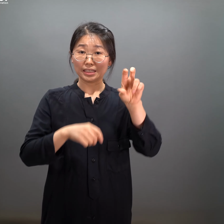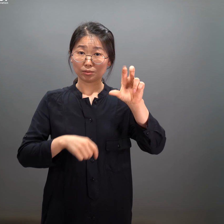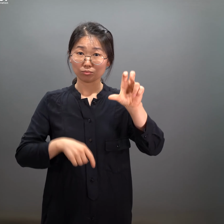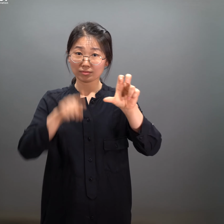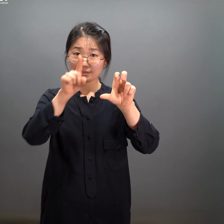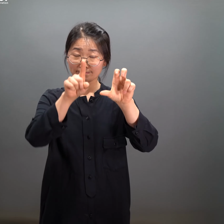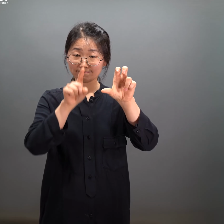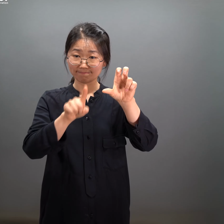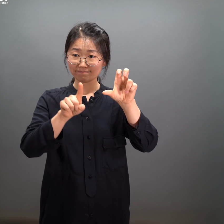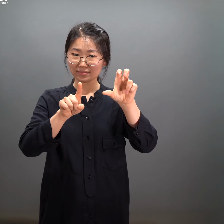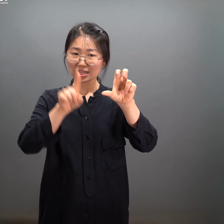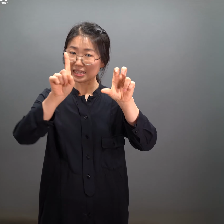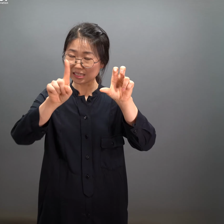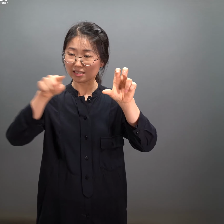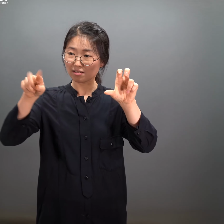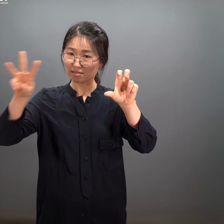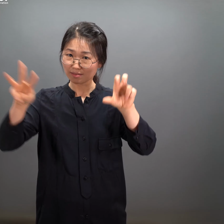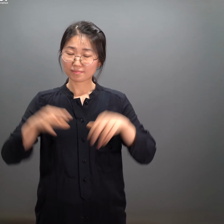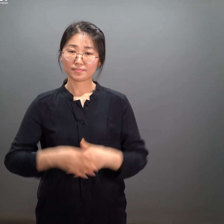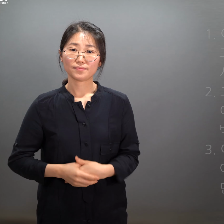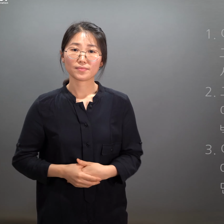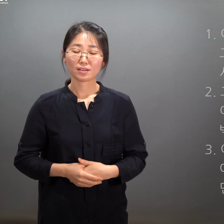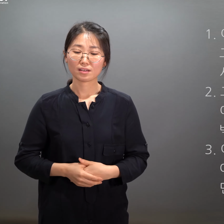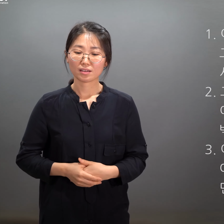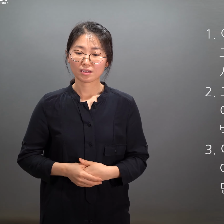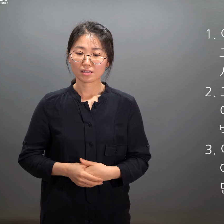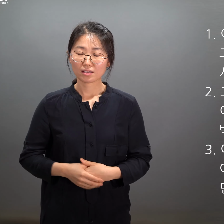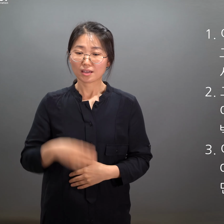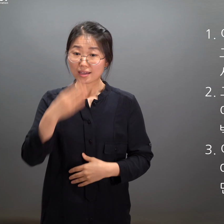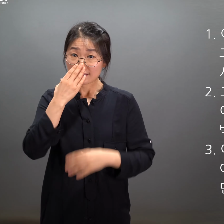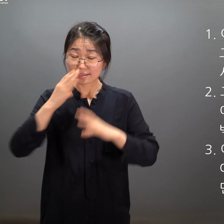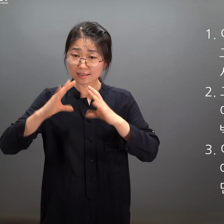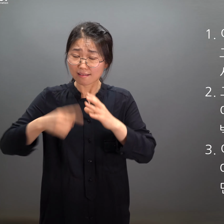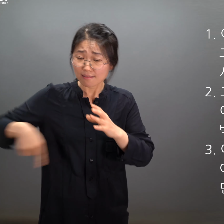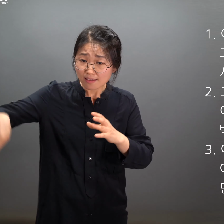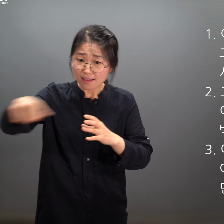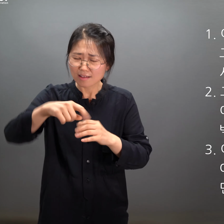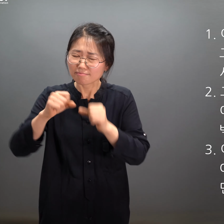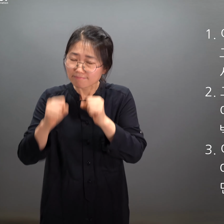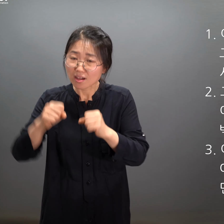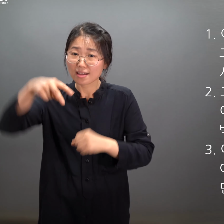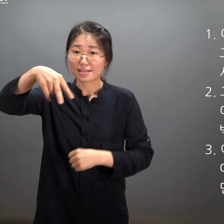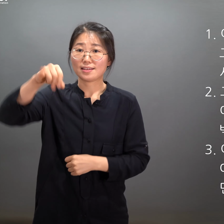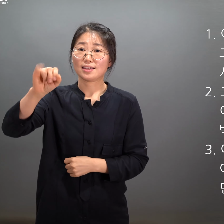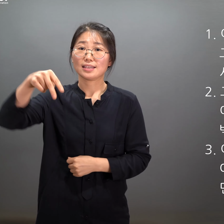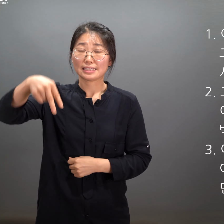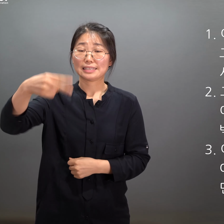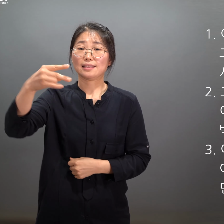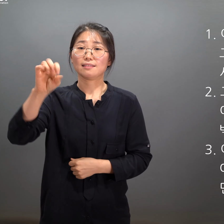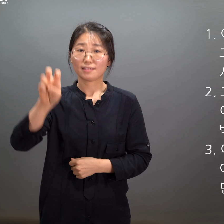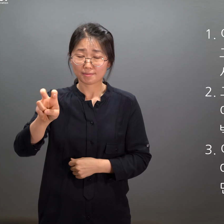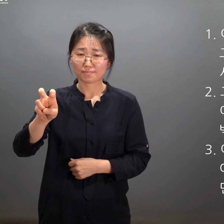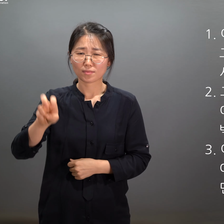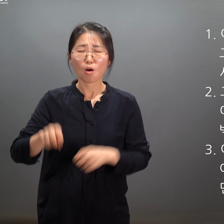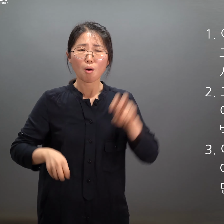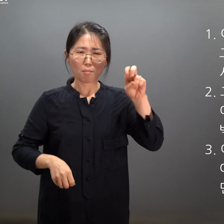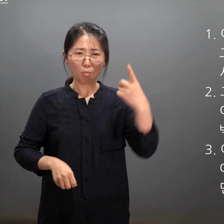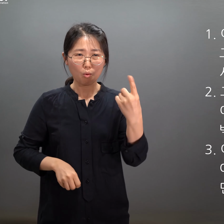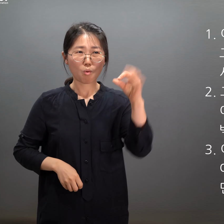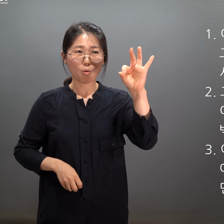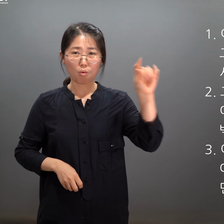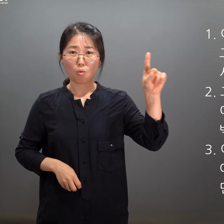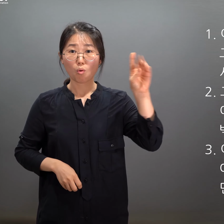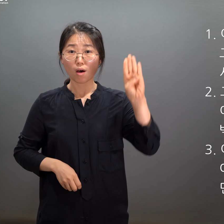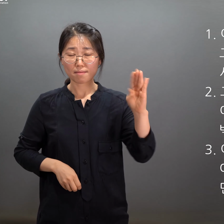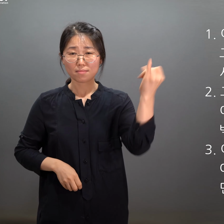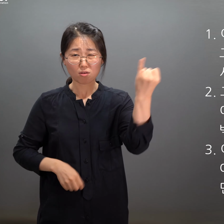1절부터 3절의 말씀에 이렇게 기록이 되어 있습니다. 이스라엘이 시딤에 머물러 있더니 그 백성이 모압 여인들과 음행하기